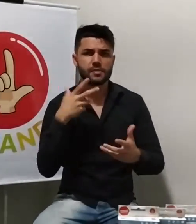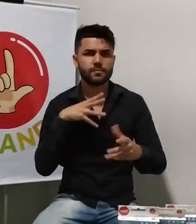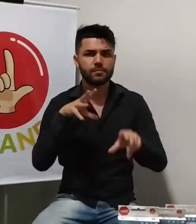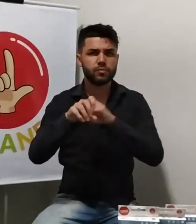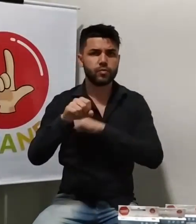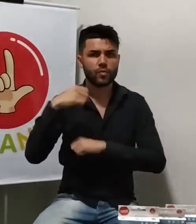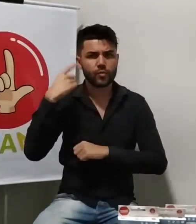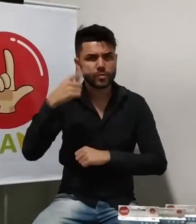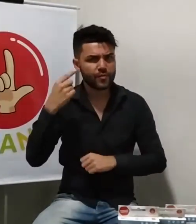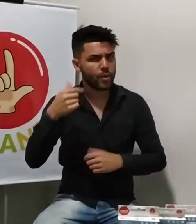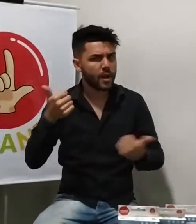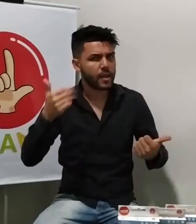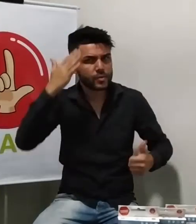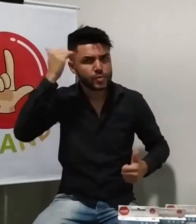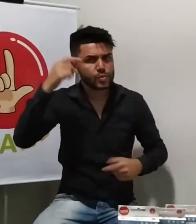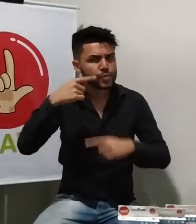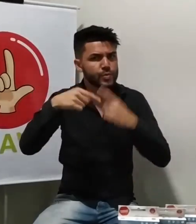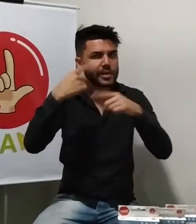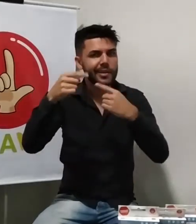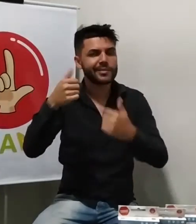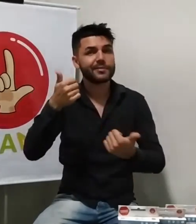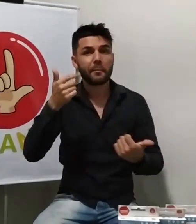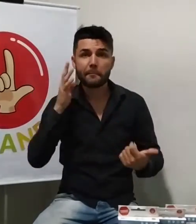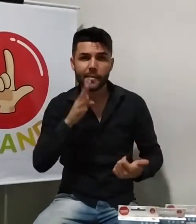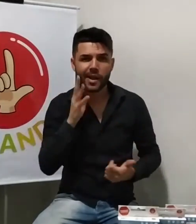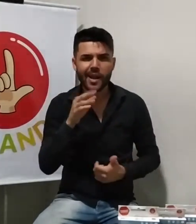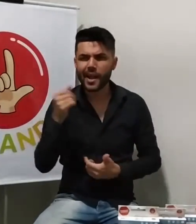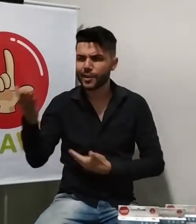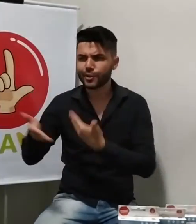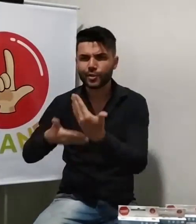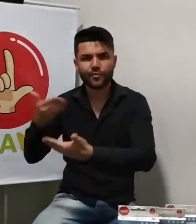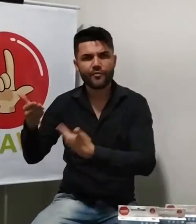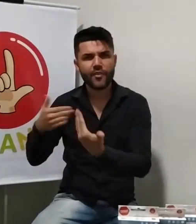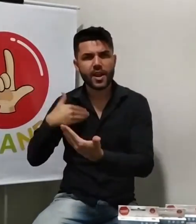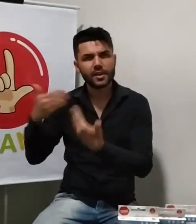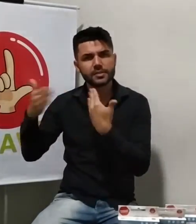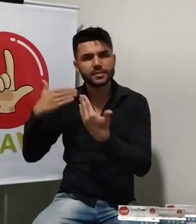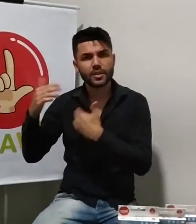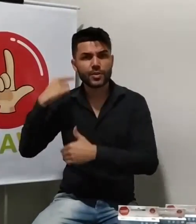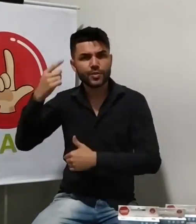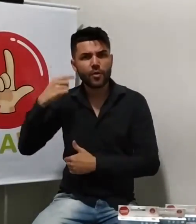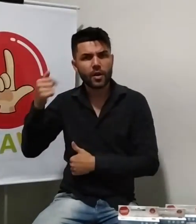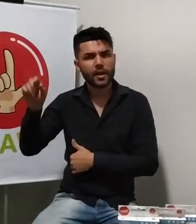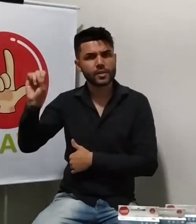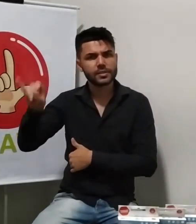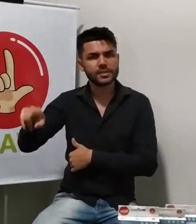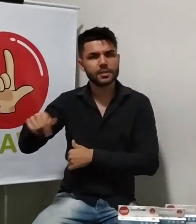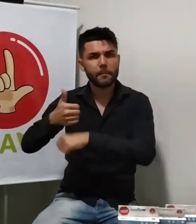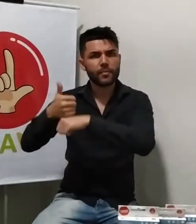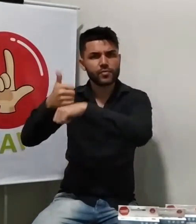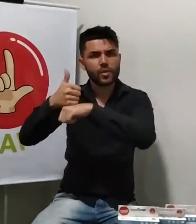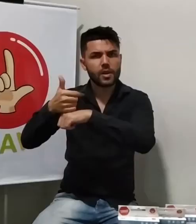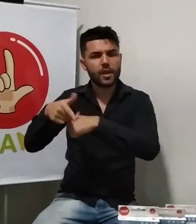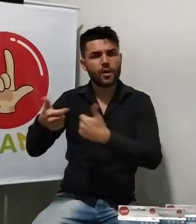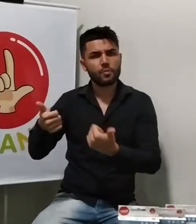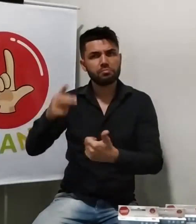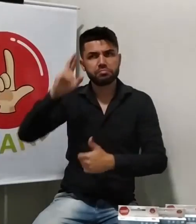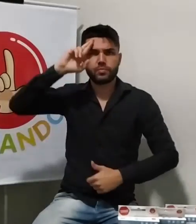poxa, não seria bacana você conversar com um advogado e ele te dar todas as dicas? Se você quer ser um executivo, um alto executivo de sucesso, pô, como é que esses